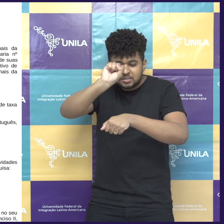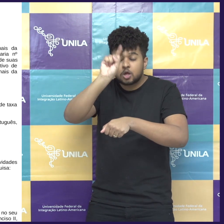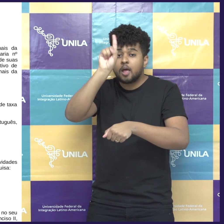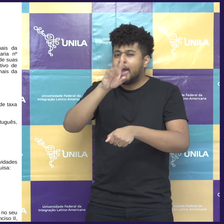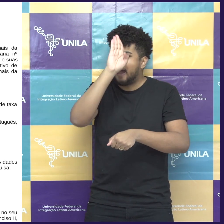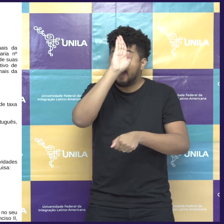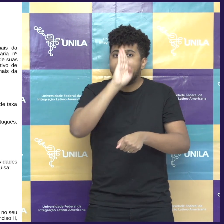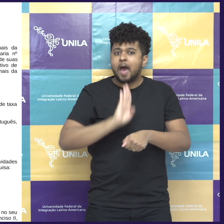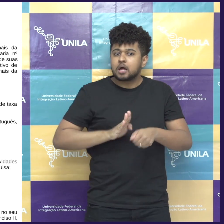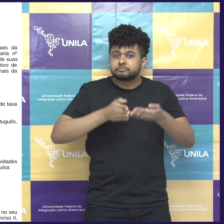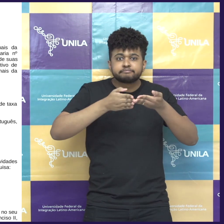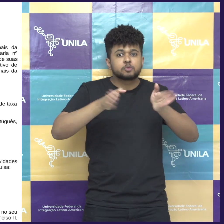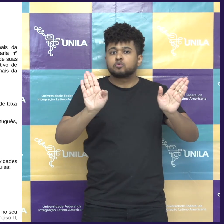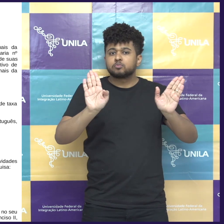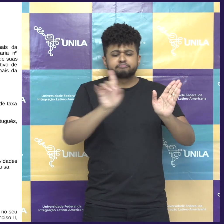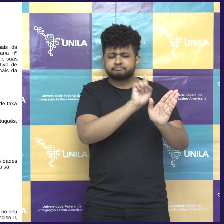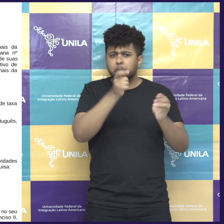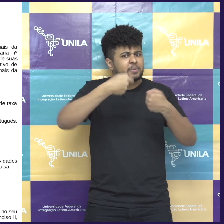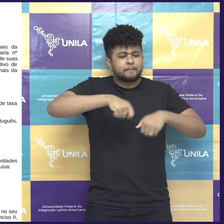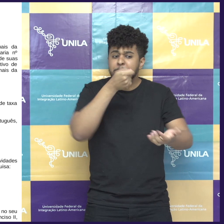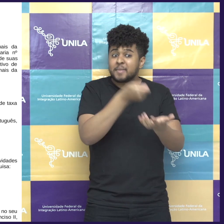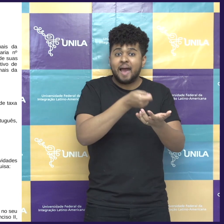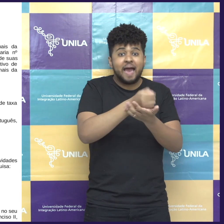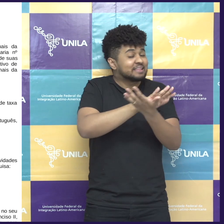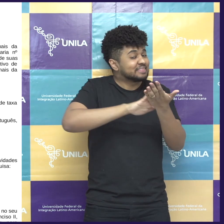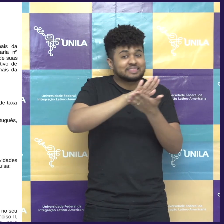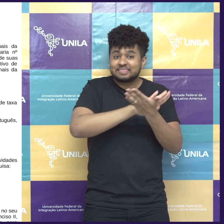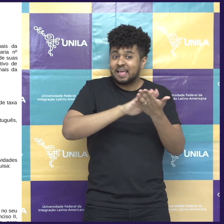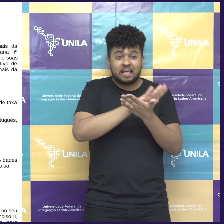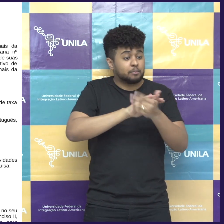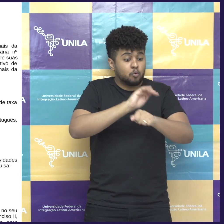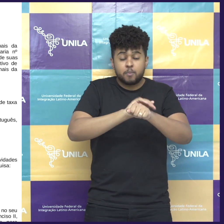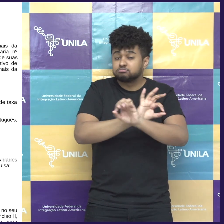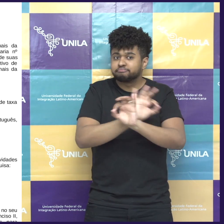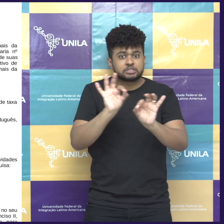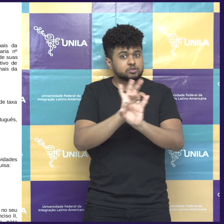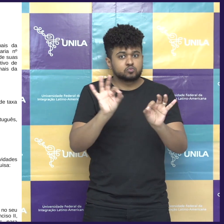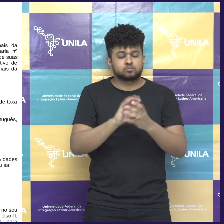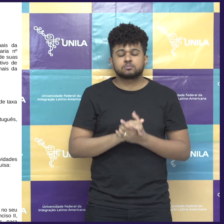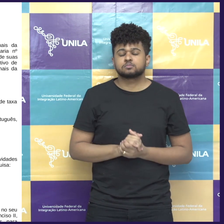público e gratuito, não havendo pagamento de qualquer tipo de taxa em momento algum.